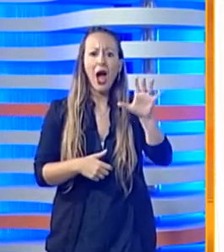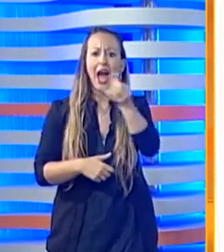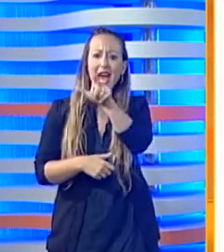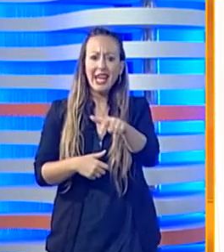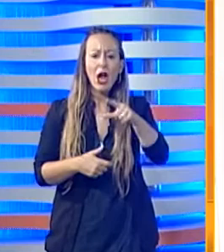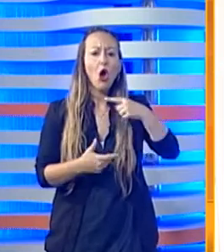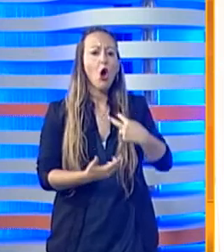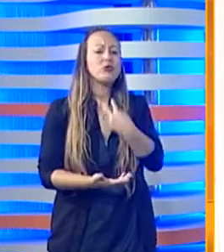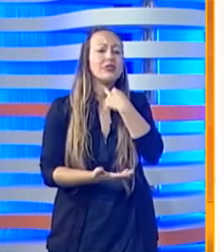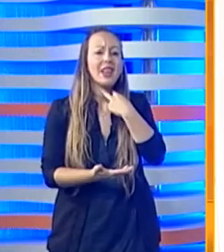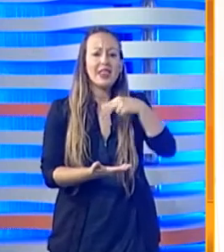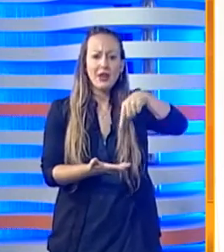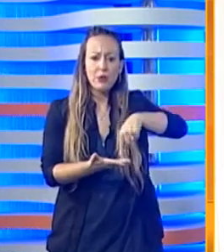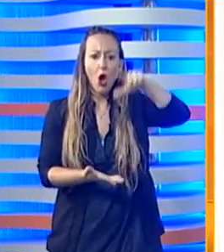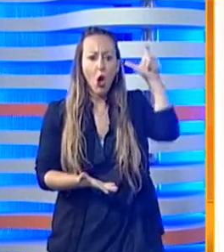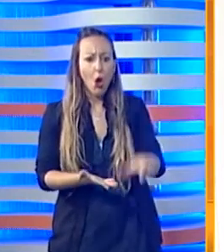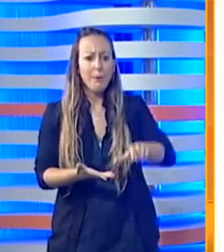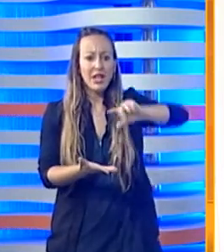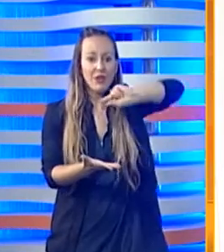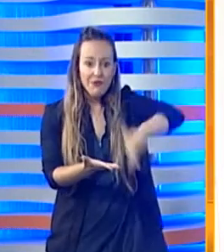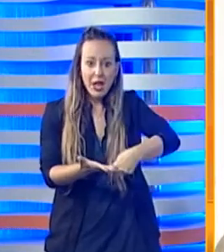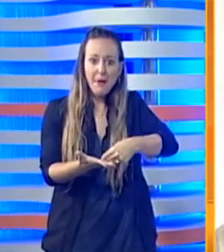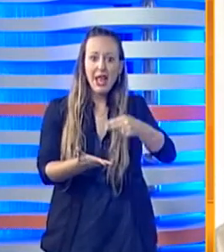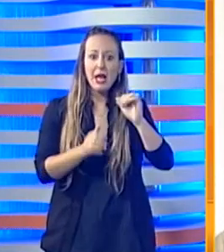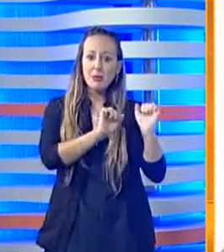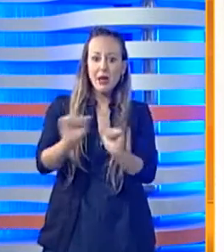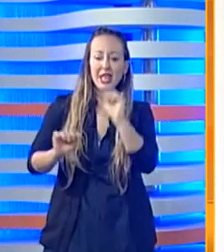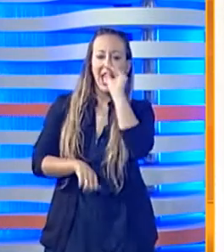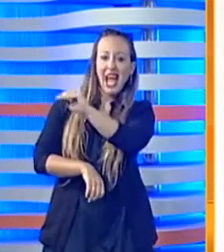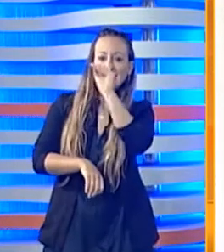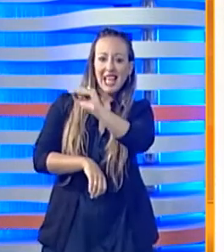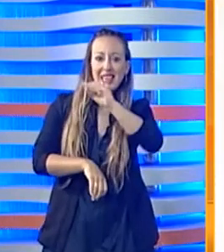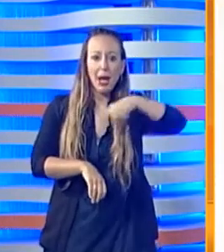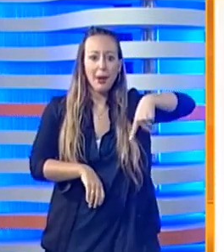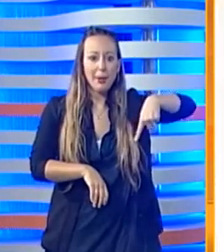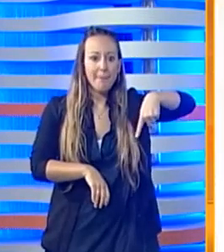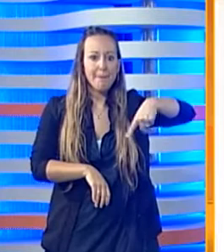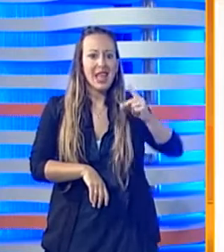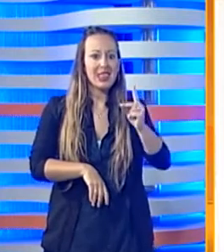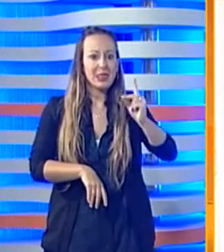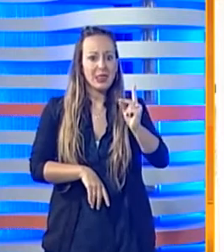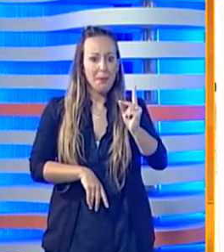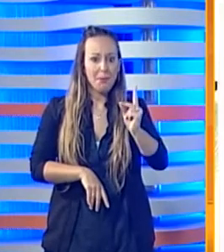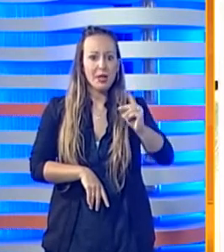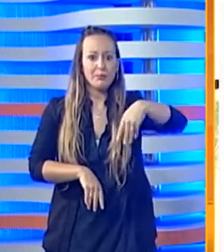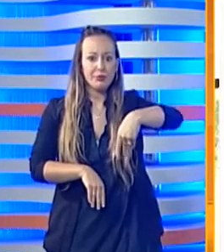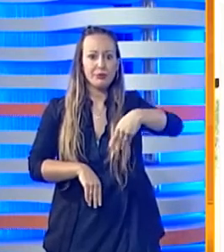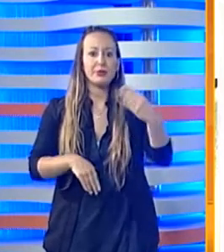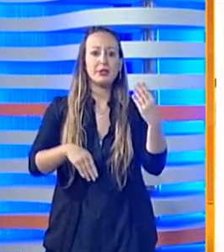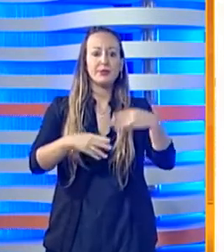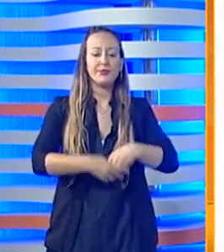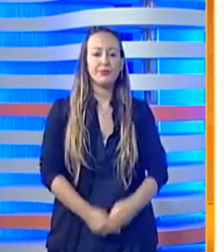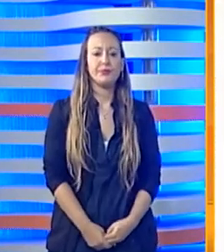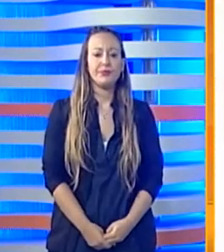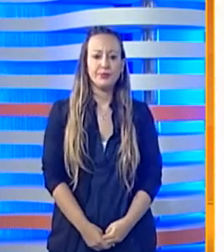A 5 è stato imposto l'obbligo di firma, respinta la richiesta di domiciliari avanzata